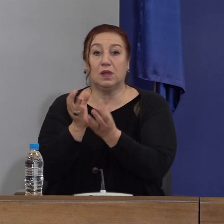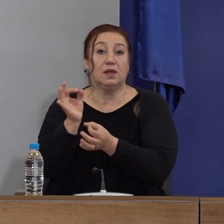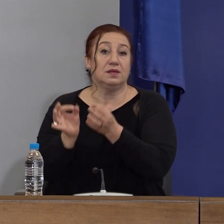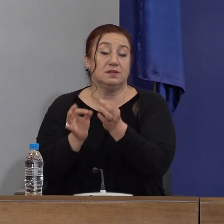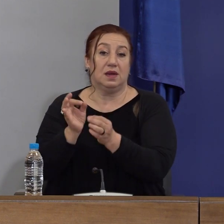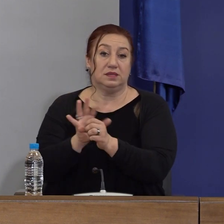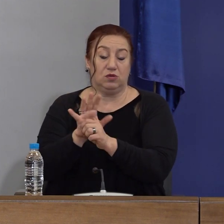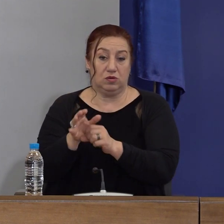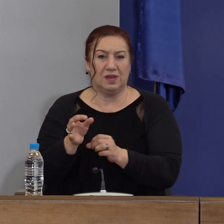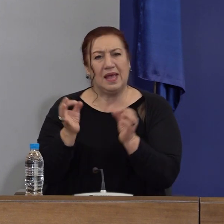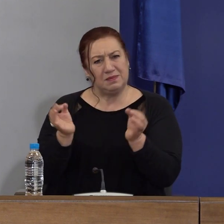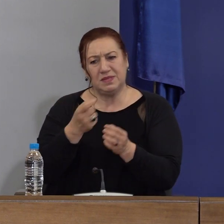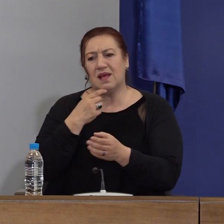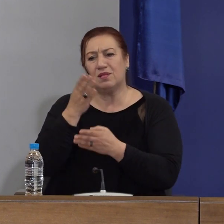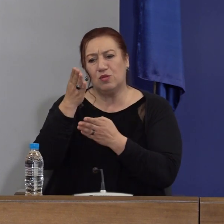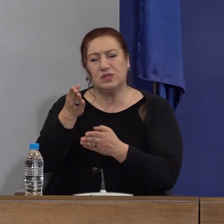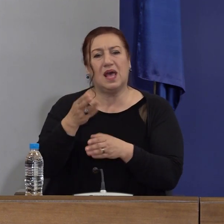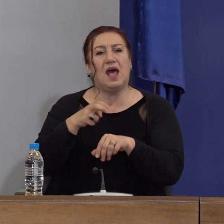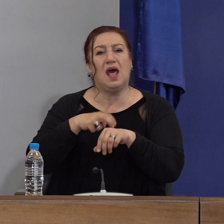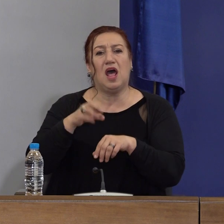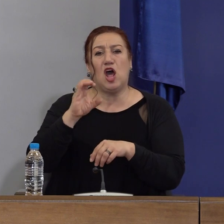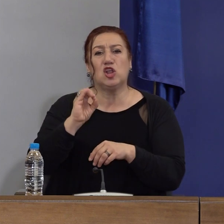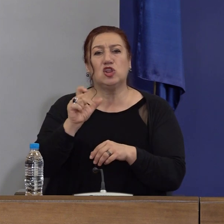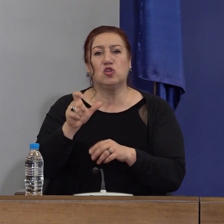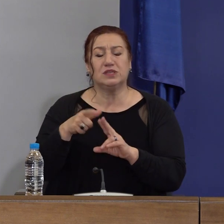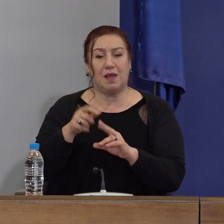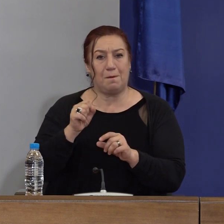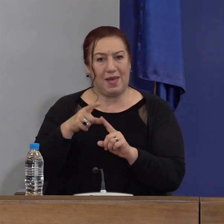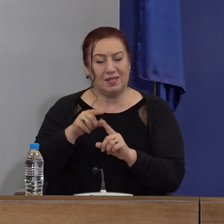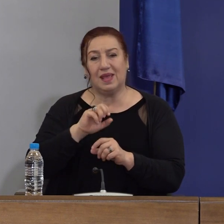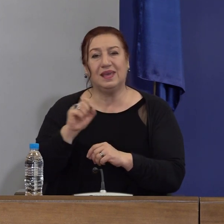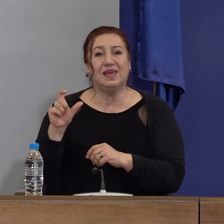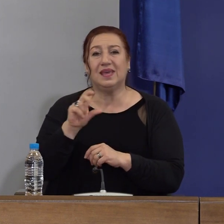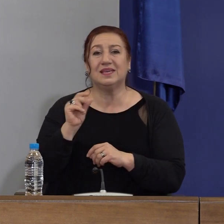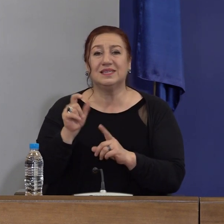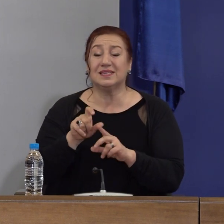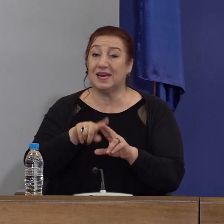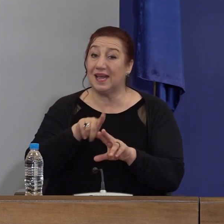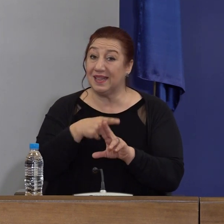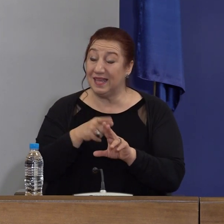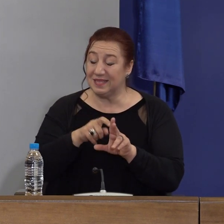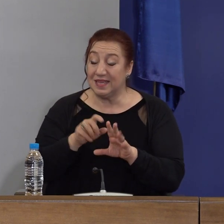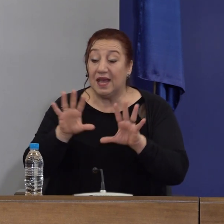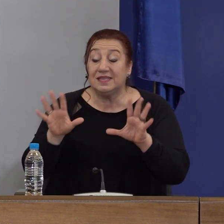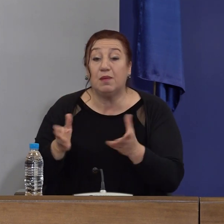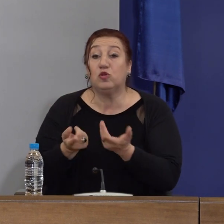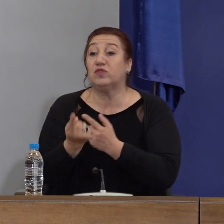специално в Доспад и в Сърница тръгна от цеха, който е в Доспад за детски